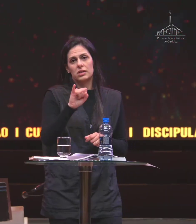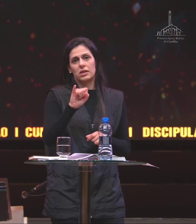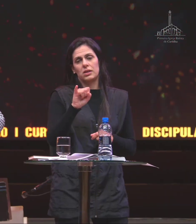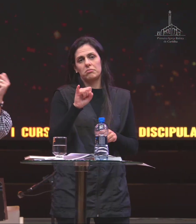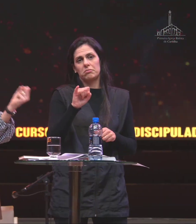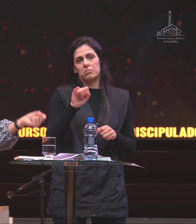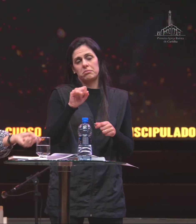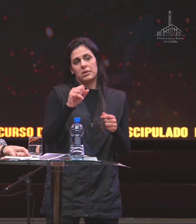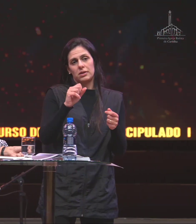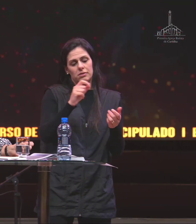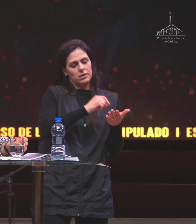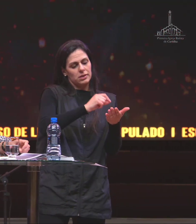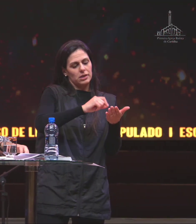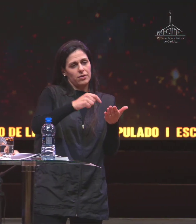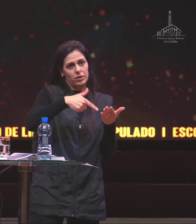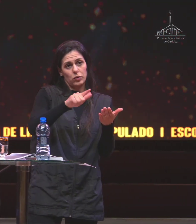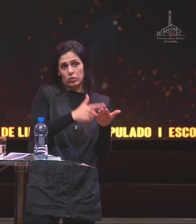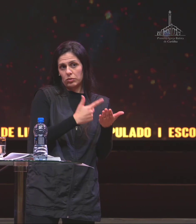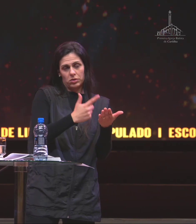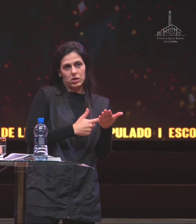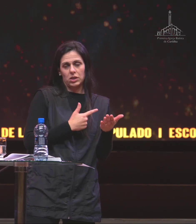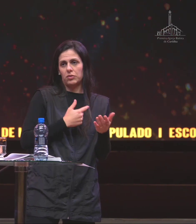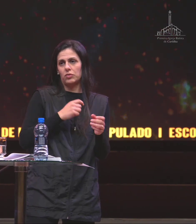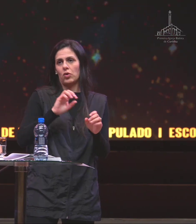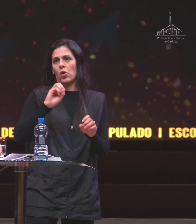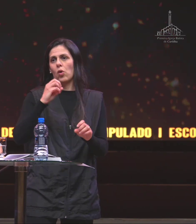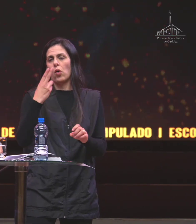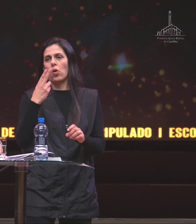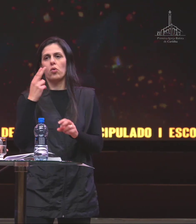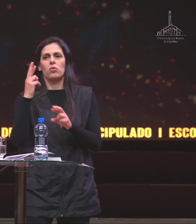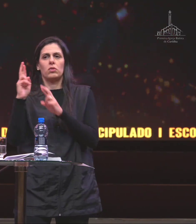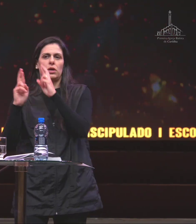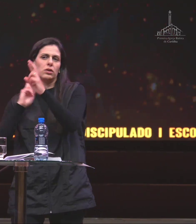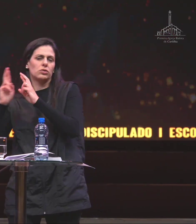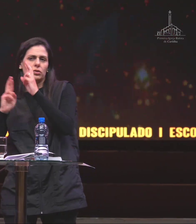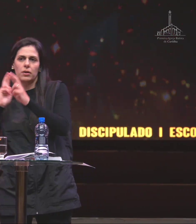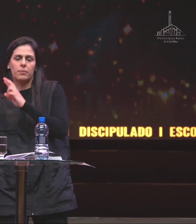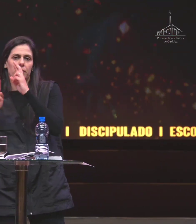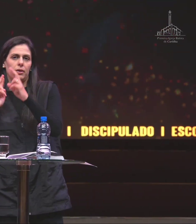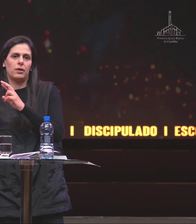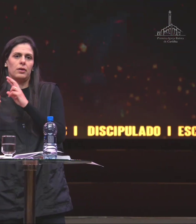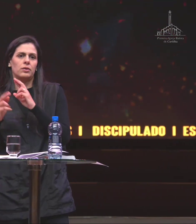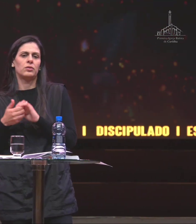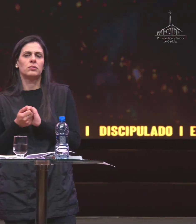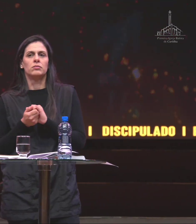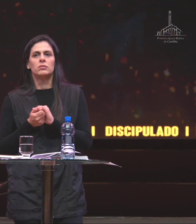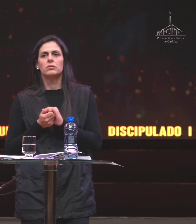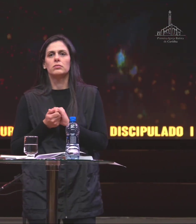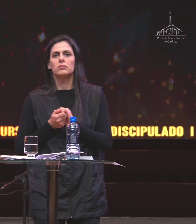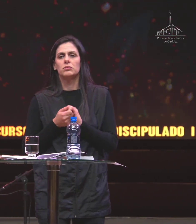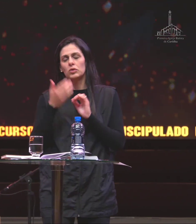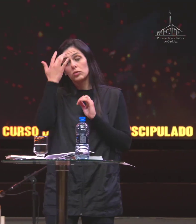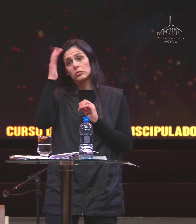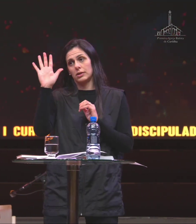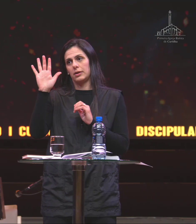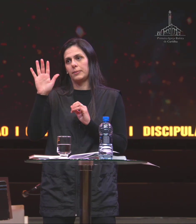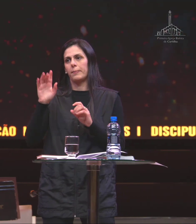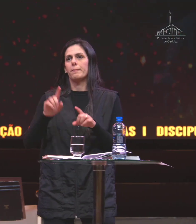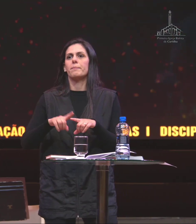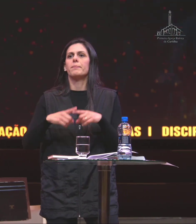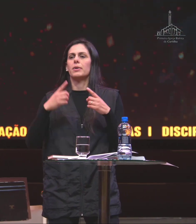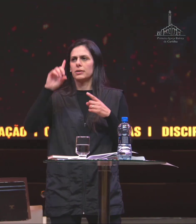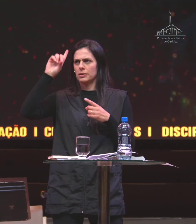dele, né? Eu falo, Deus, o Senhor que vai ter que dar o jeito de resolver isso aí. O Senhor vai dar o dinheiro, o Senhor vai dar as pessoas, porque ninguém faz nada sozinho, né?